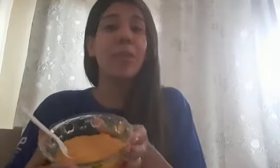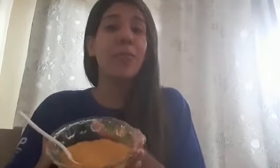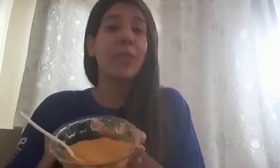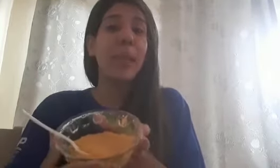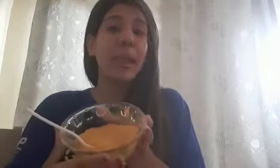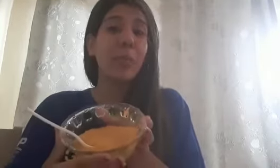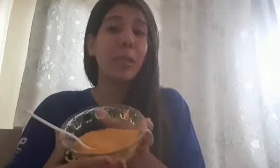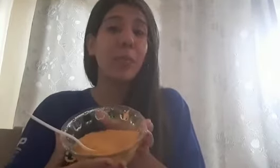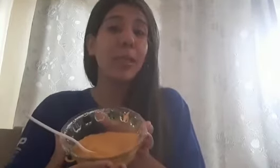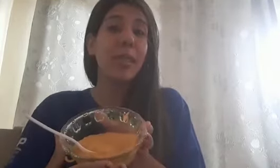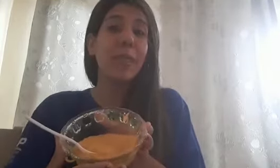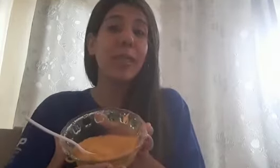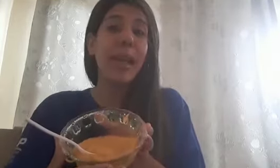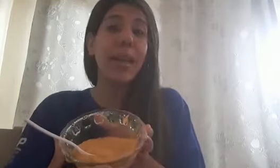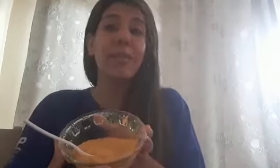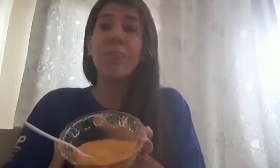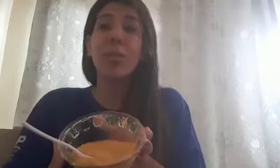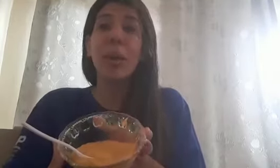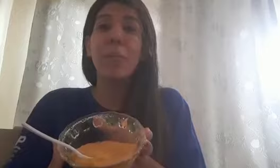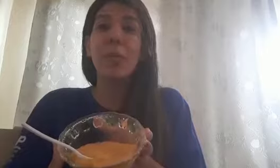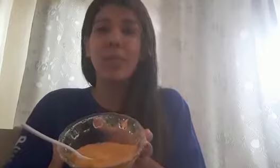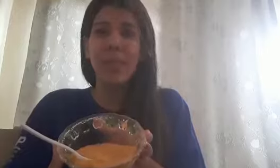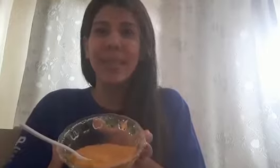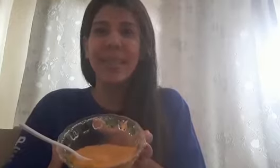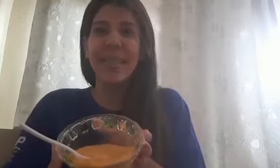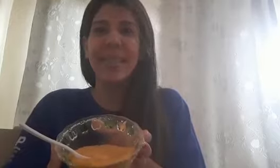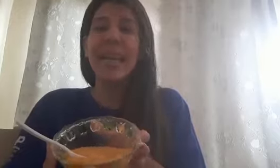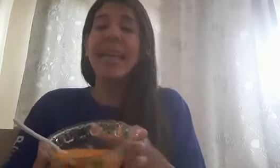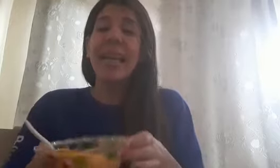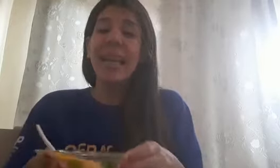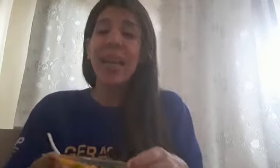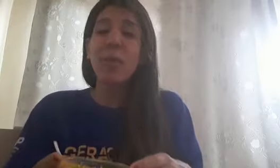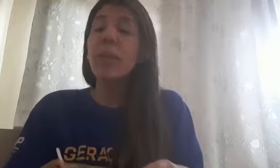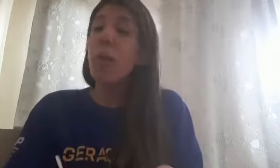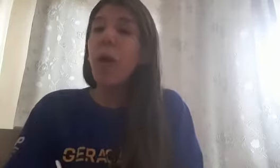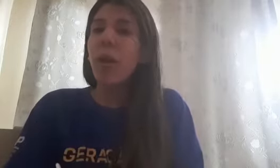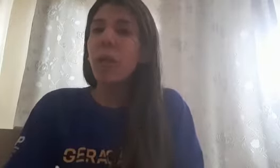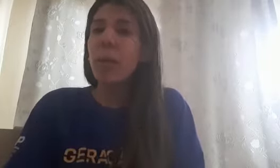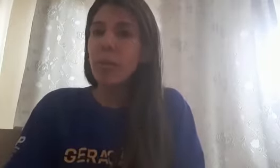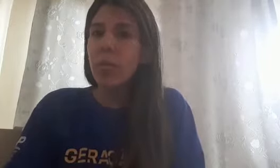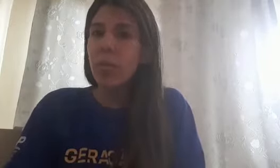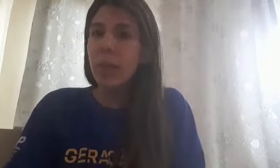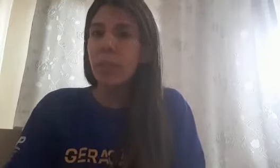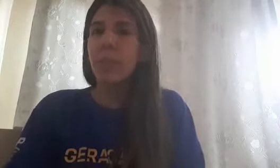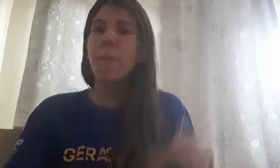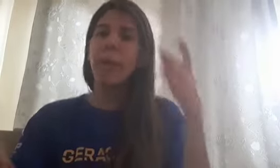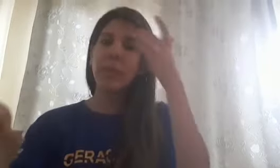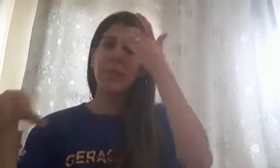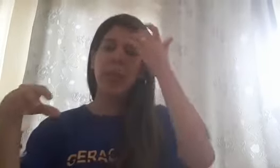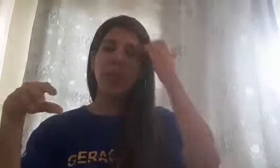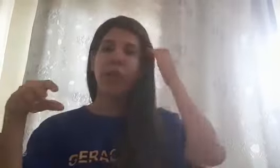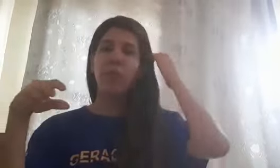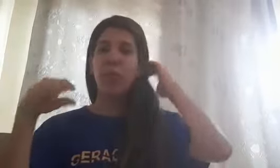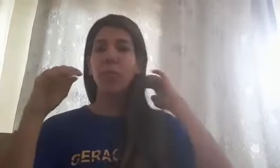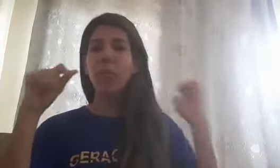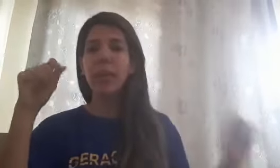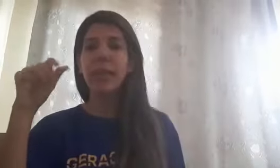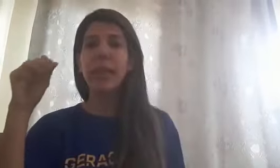Foram vocês mesmos que fizeram do sabor de vocês. Eu não coloco açúcar, mas se você achar que ficou muito sem